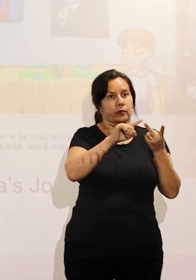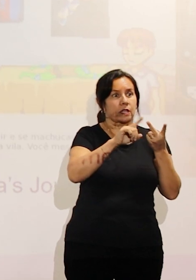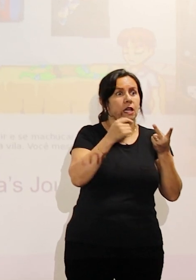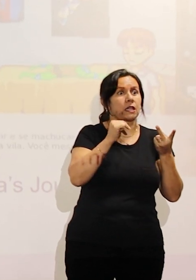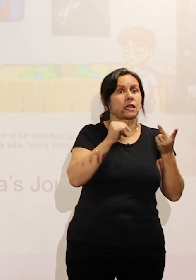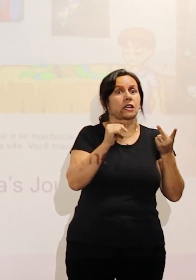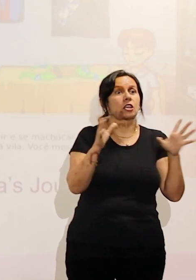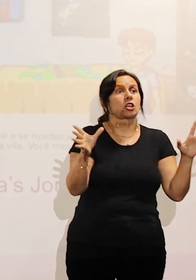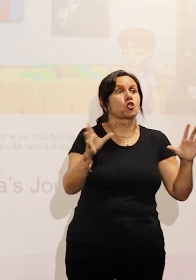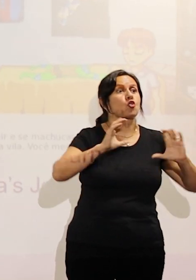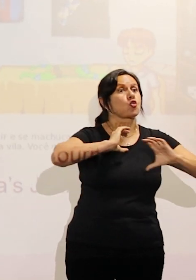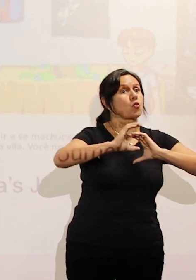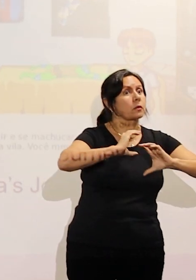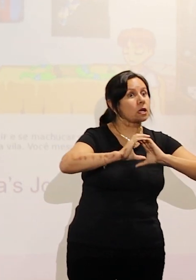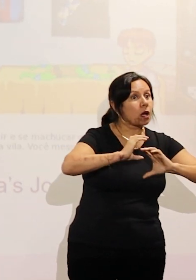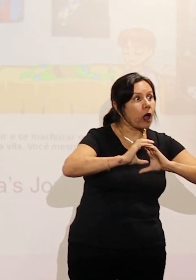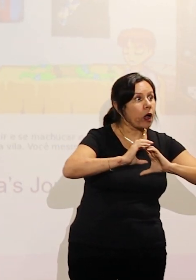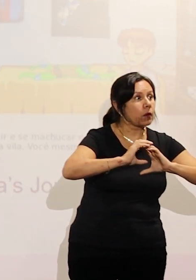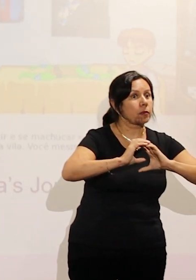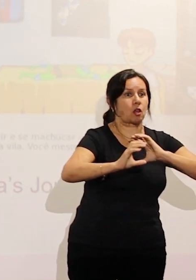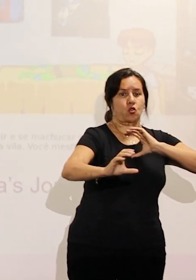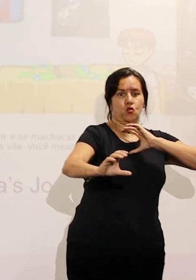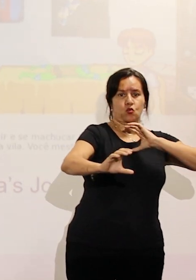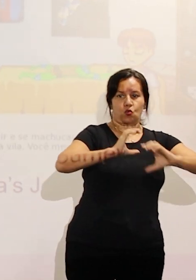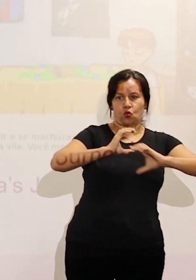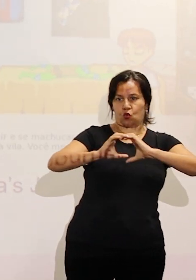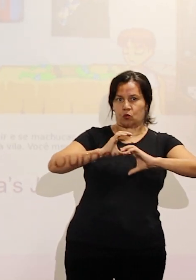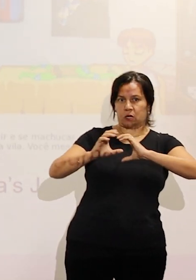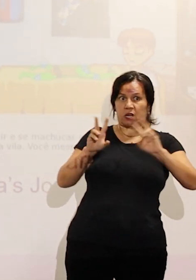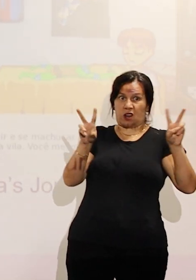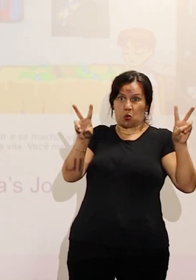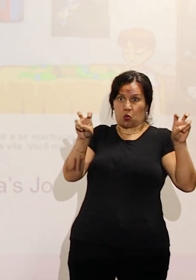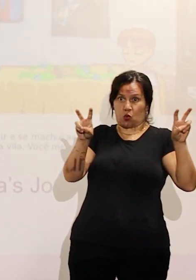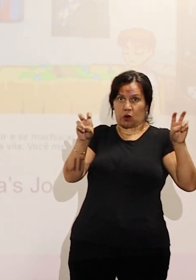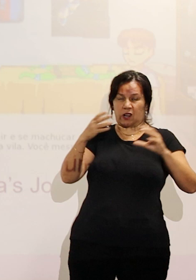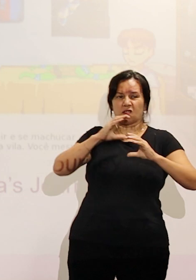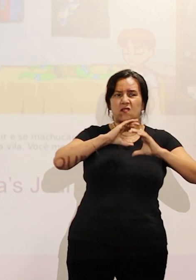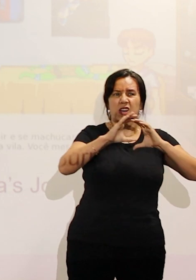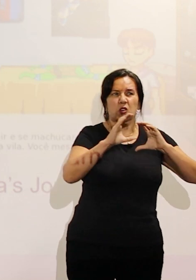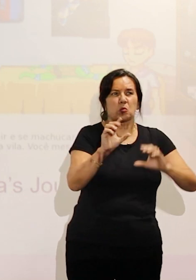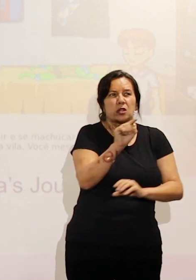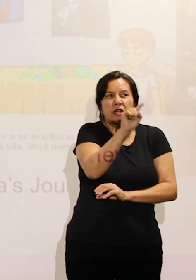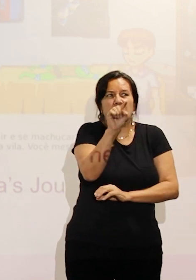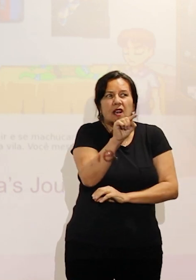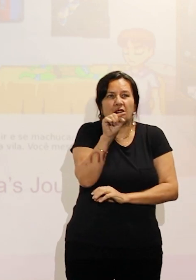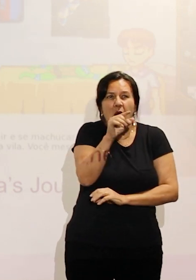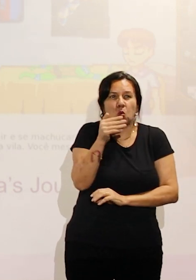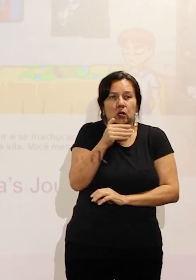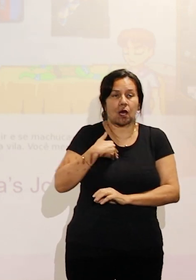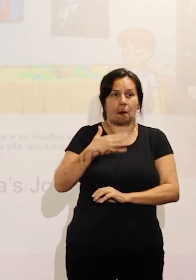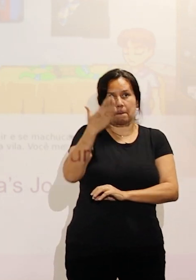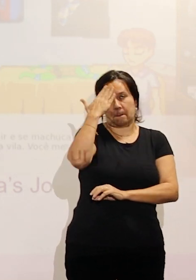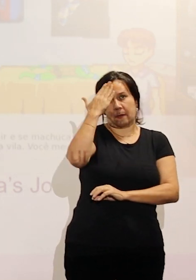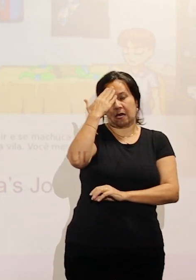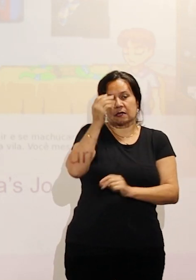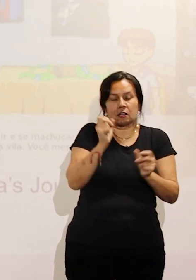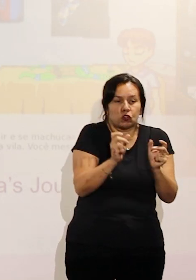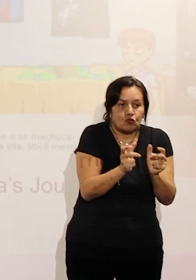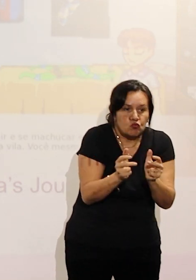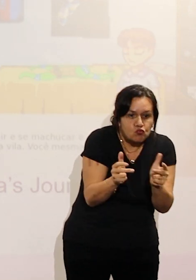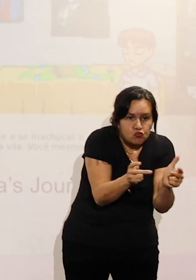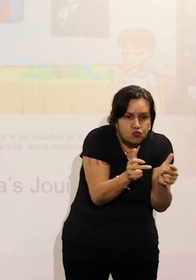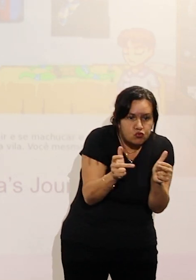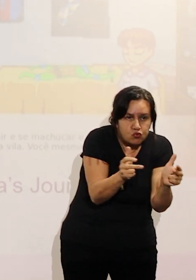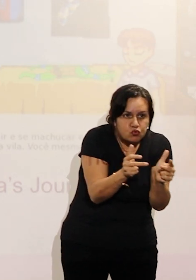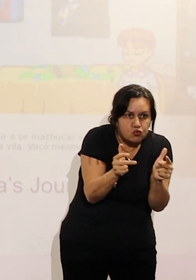que comunicar. E comunicar entra num contexto que o que ele vai comunicar? Pensando aqui num jogo. O jogo, geralmente, ele tem